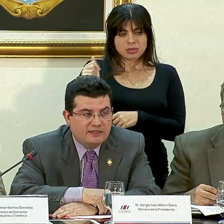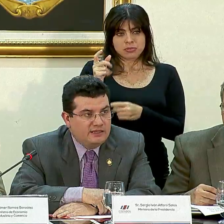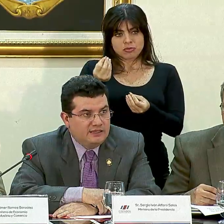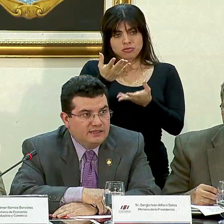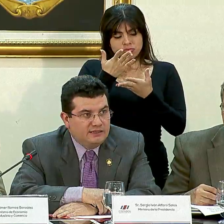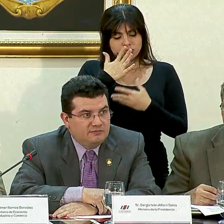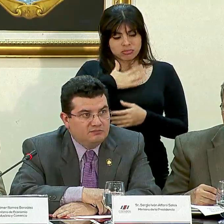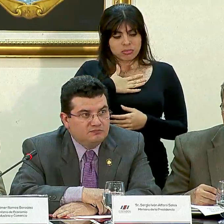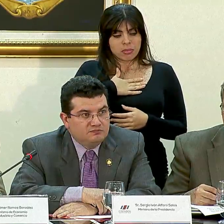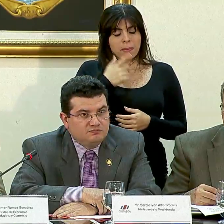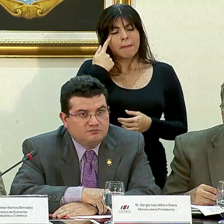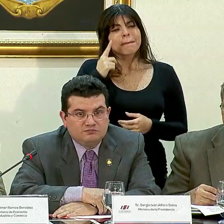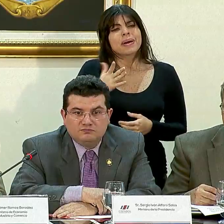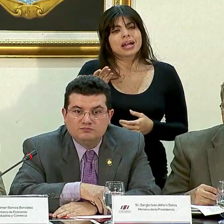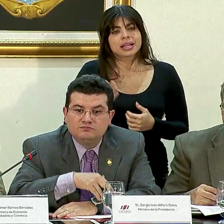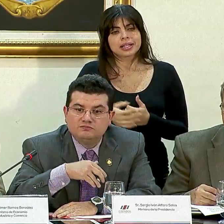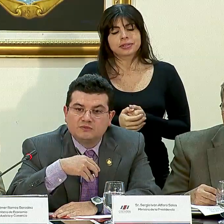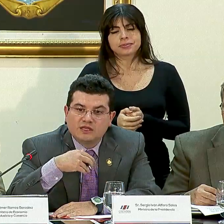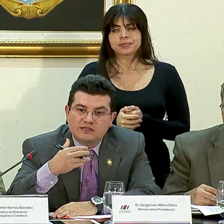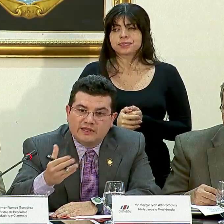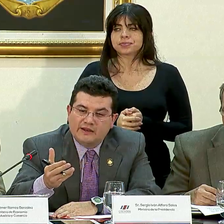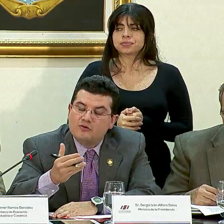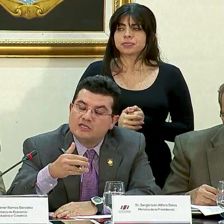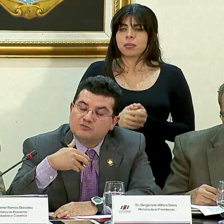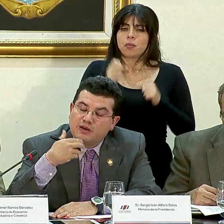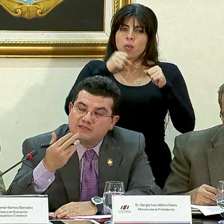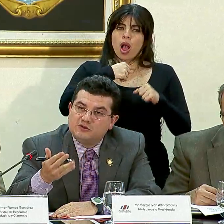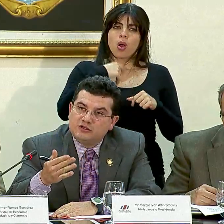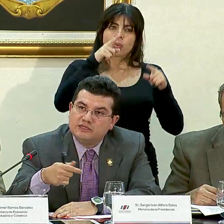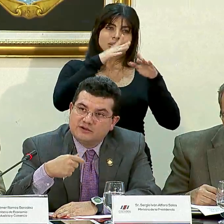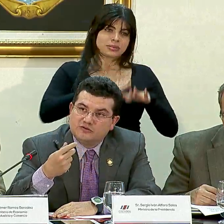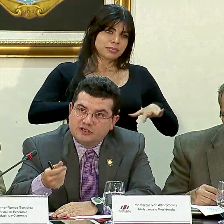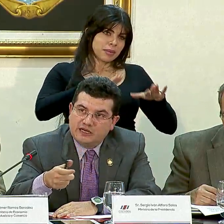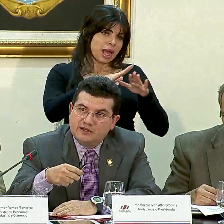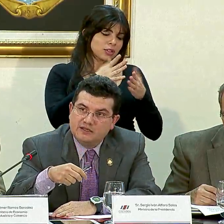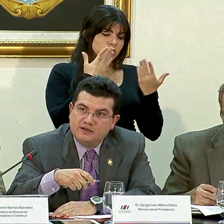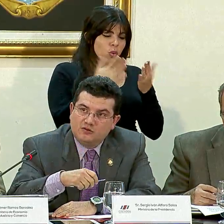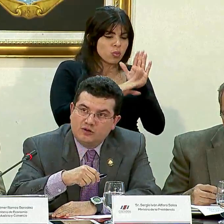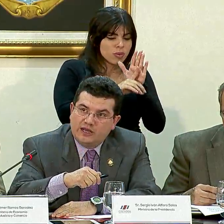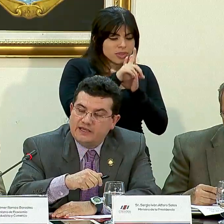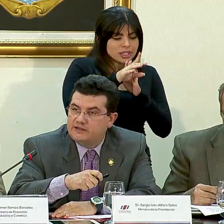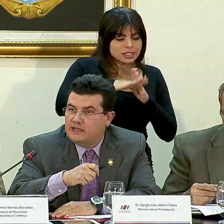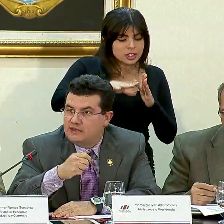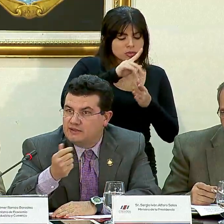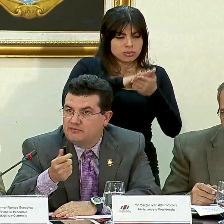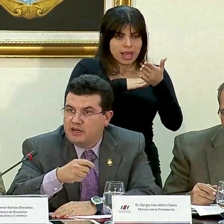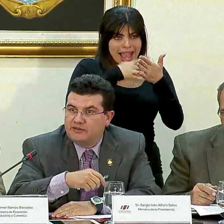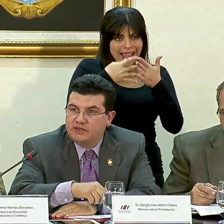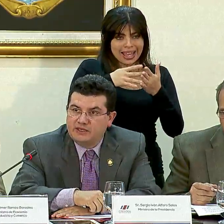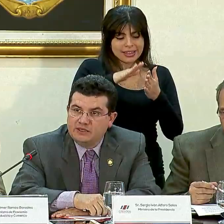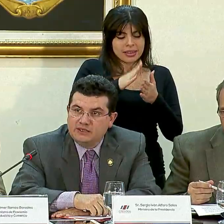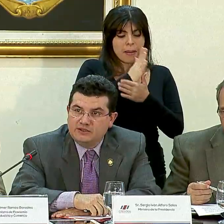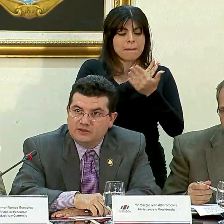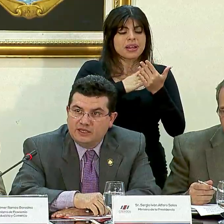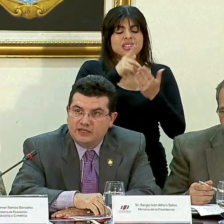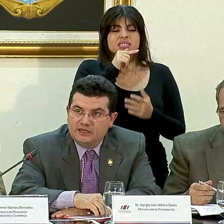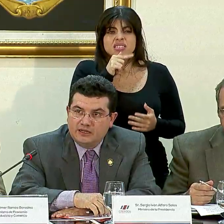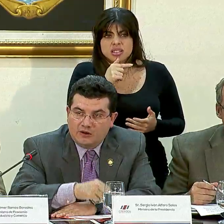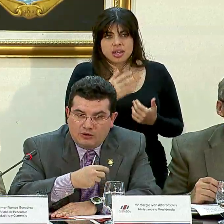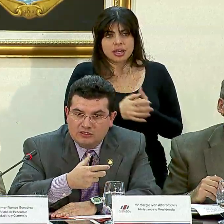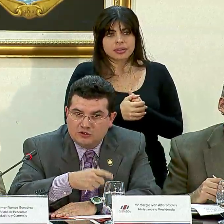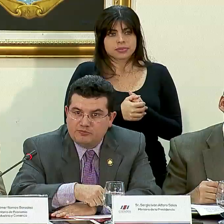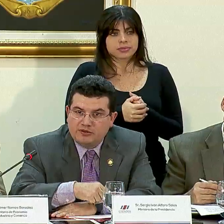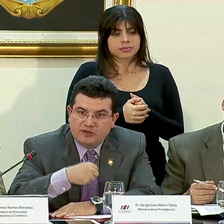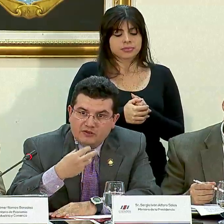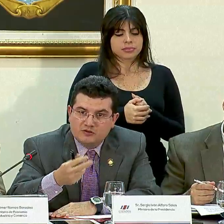para tener un espacio y desarrollar una agenda de parte de